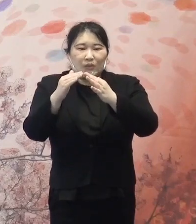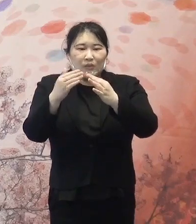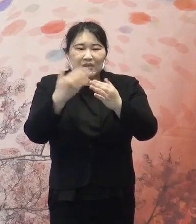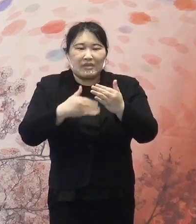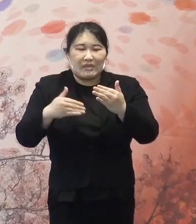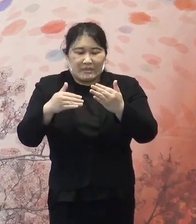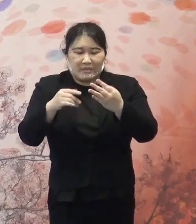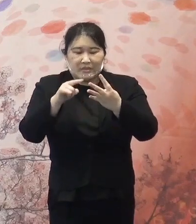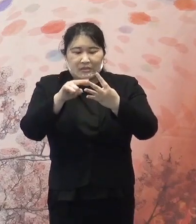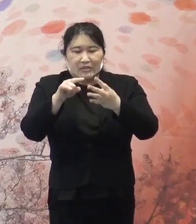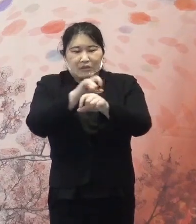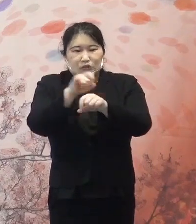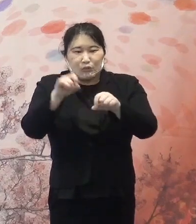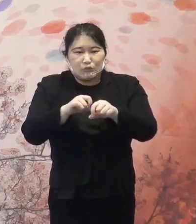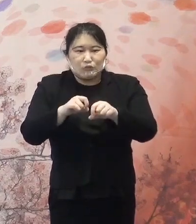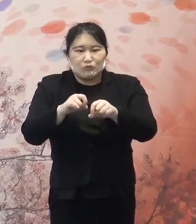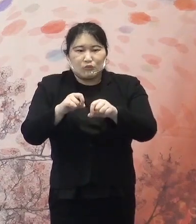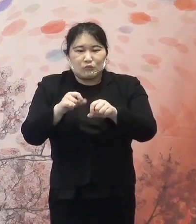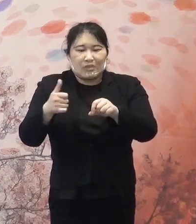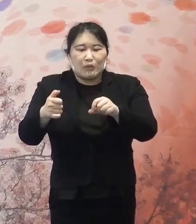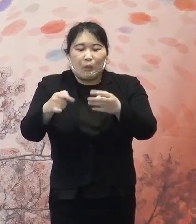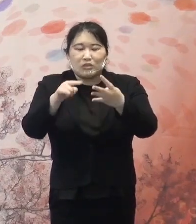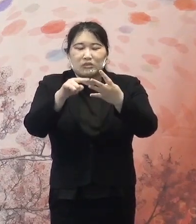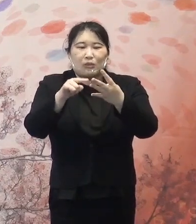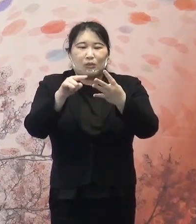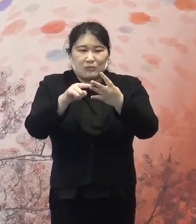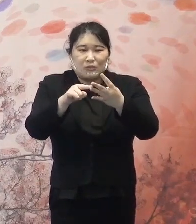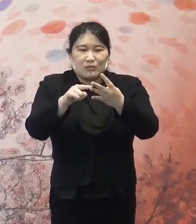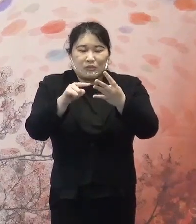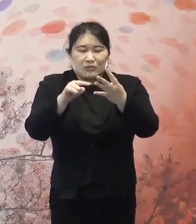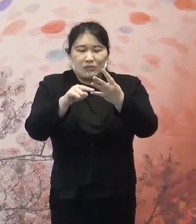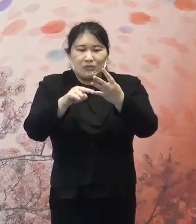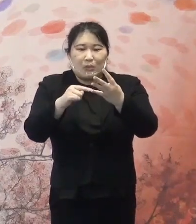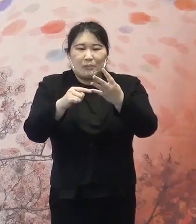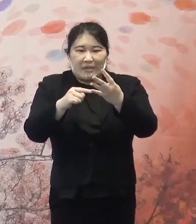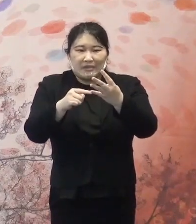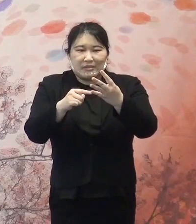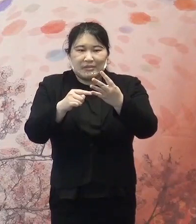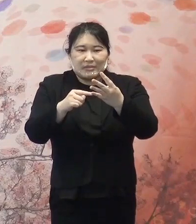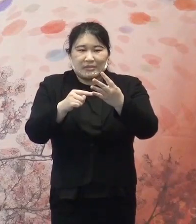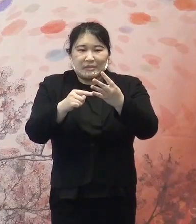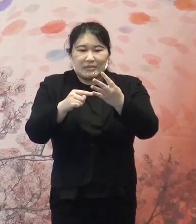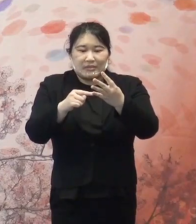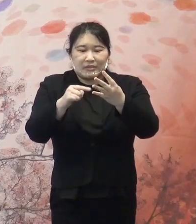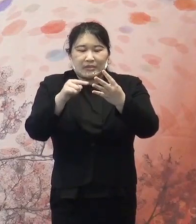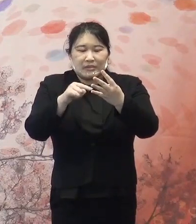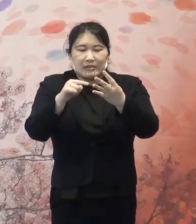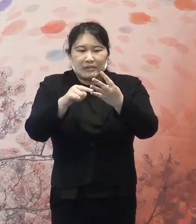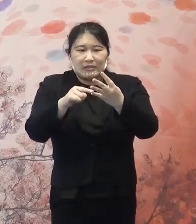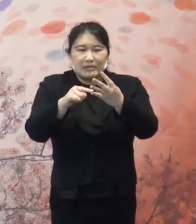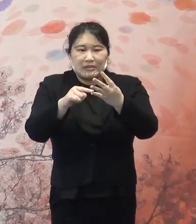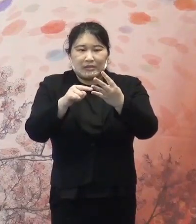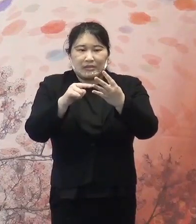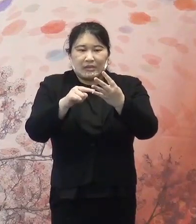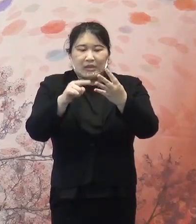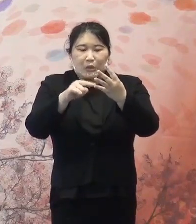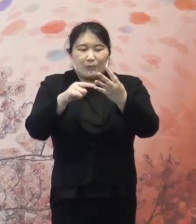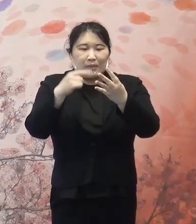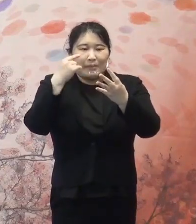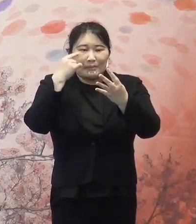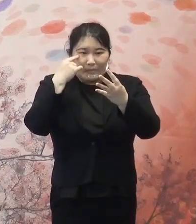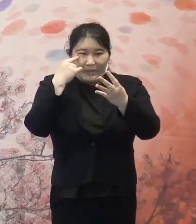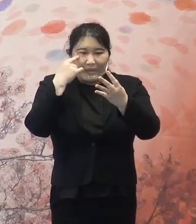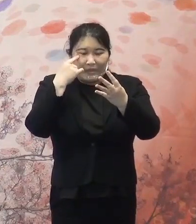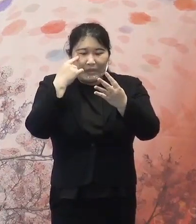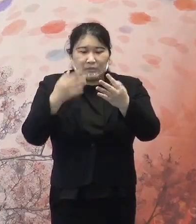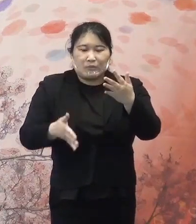設、3弾が水特養、4弾が佐高住やユーロ老人ホームということで進めてきましたが、その第4番目に位置